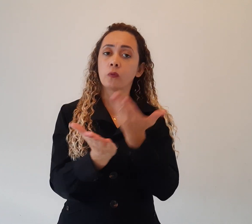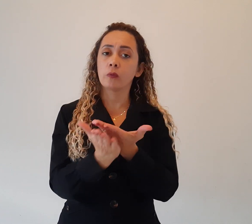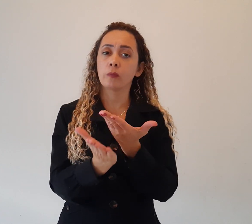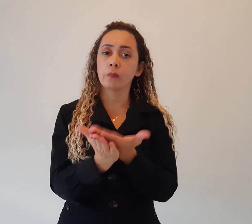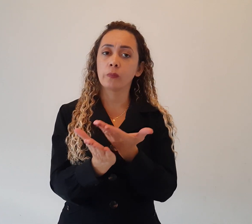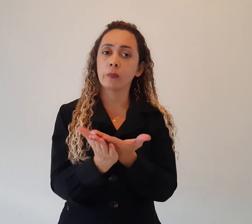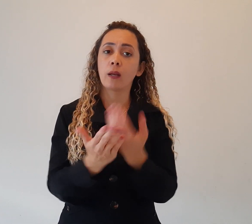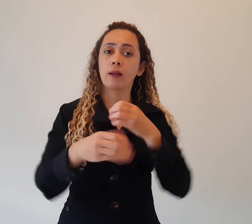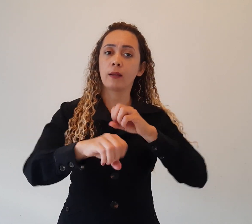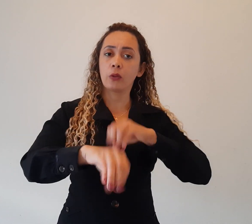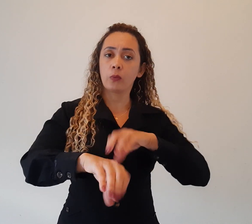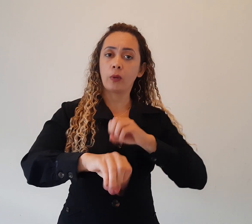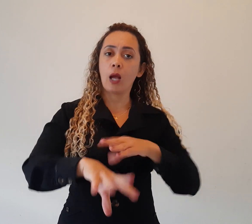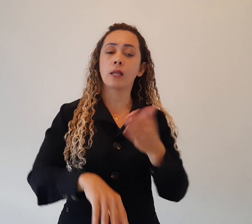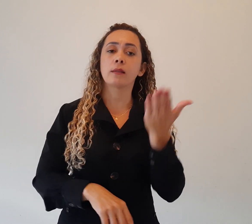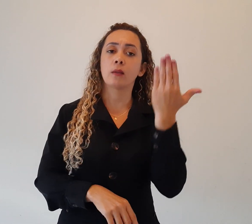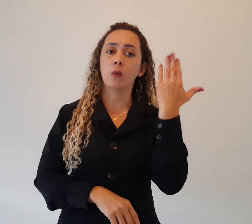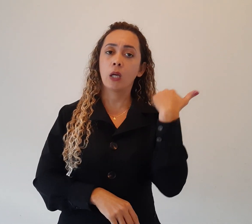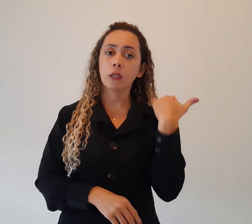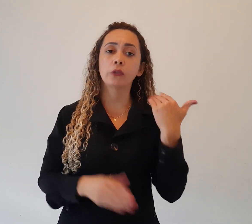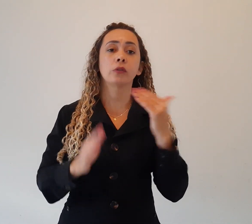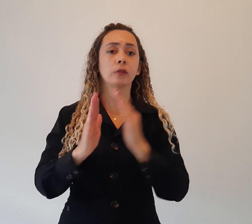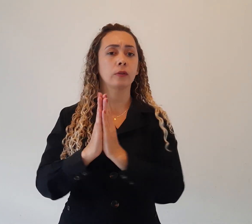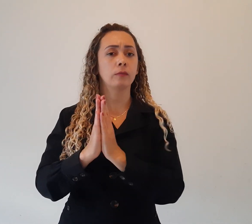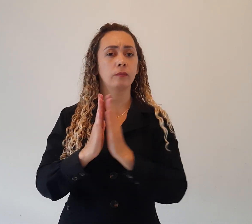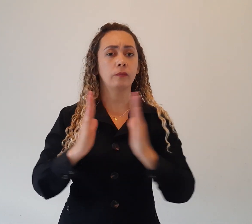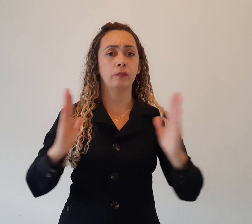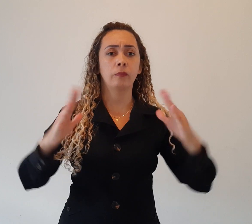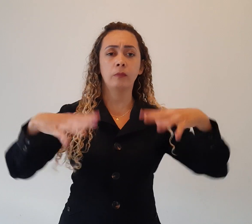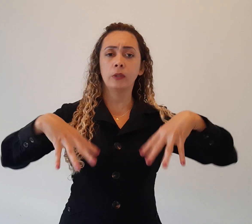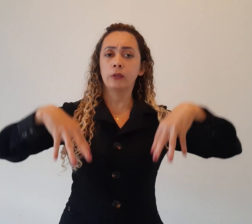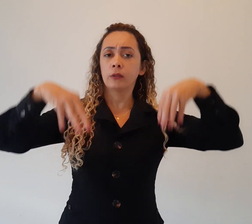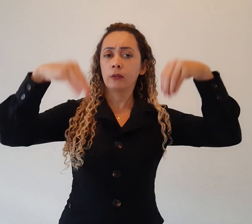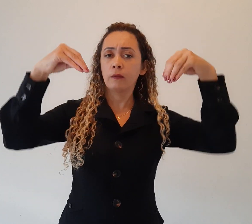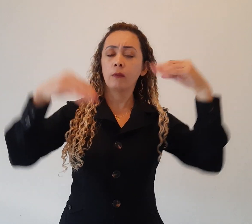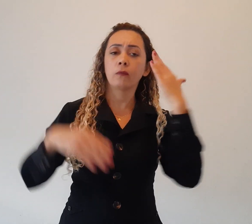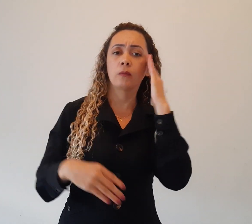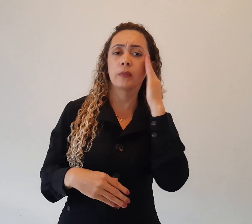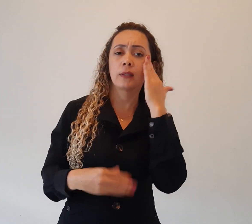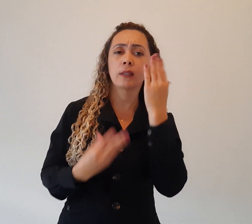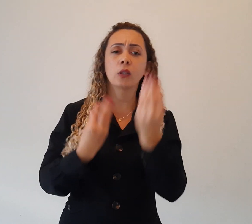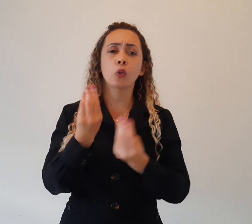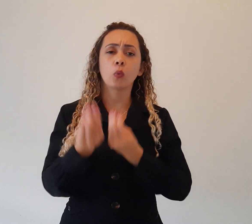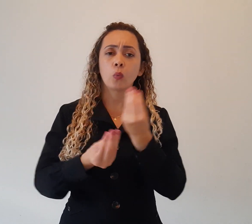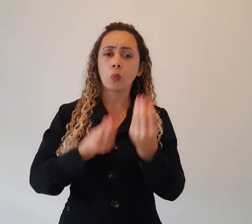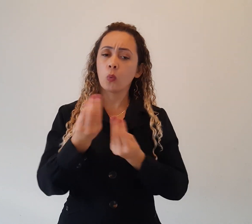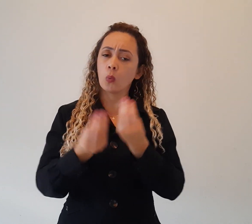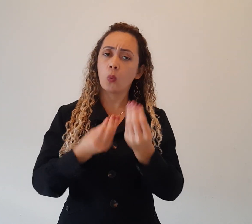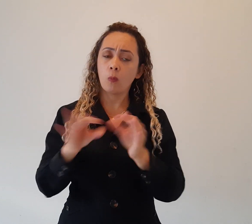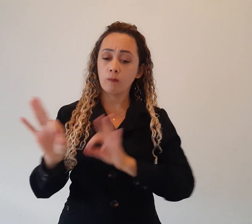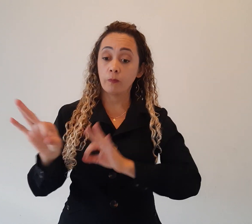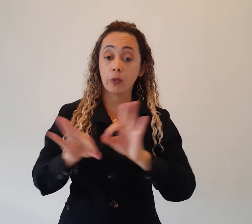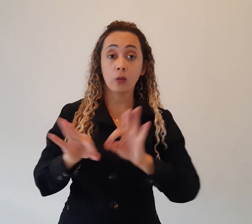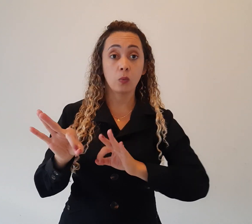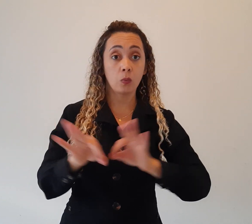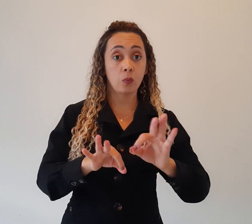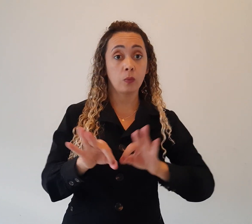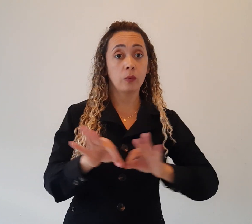antiga e medieval. Entenderemos ali como se fosse só a educação no Egito Antigo,